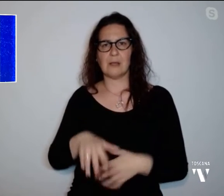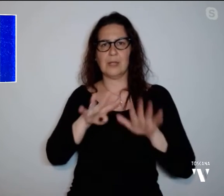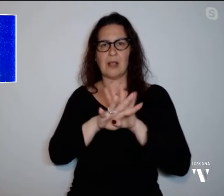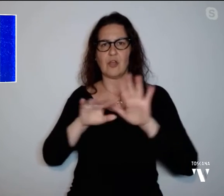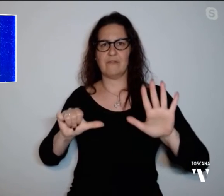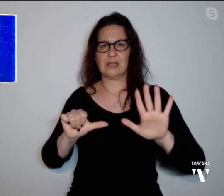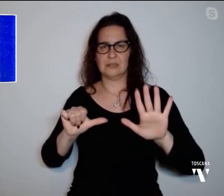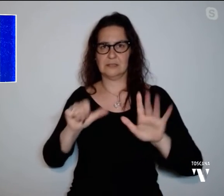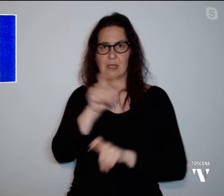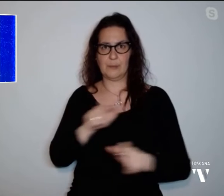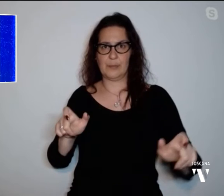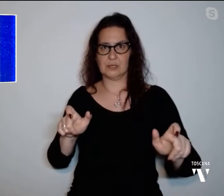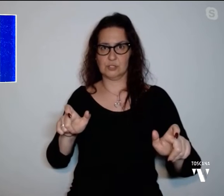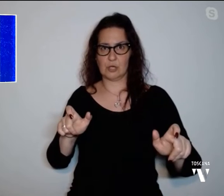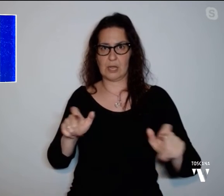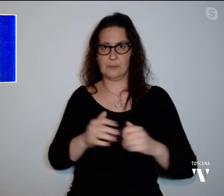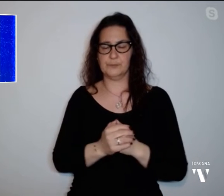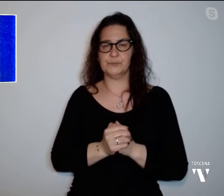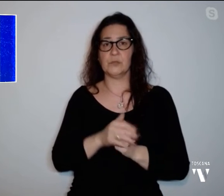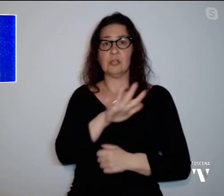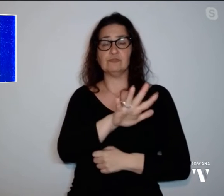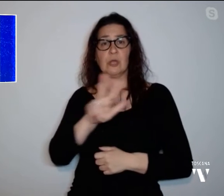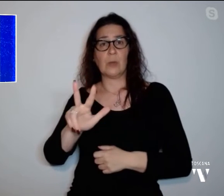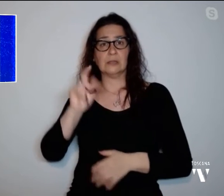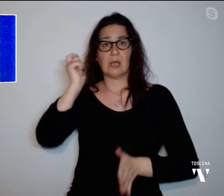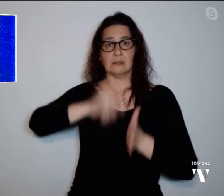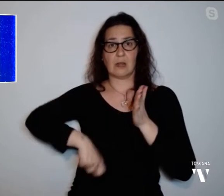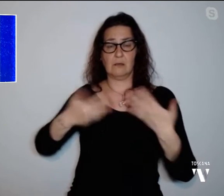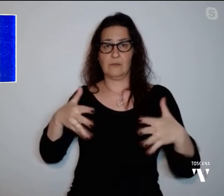persone, 53 le sanzioni elevate,